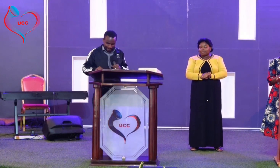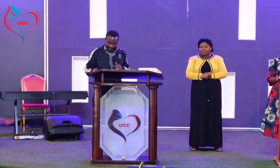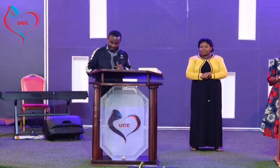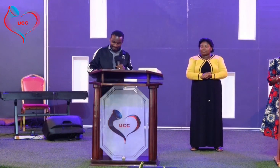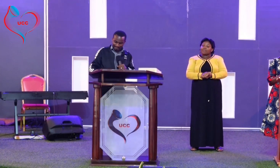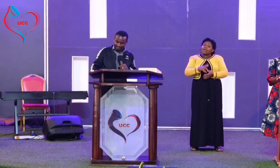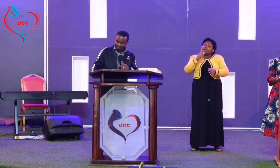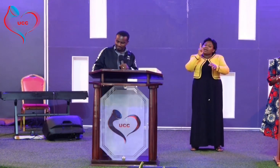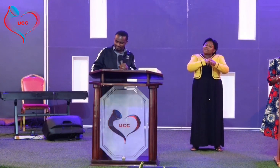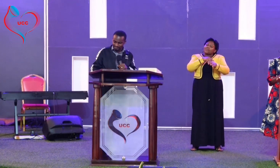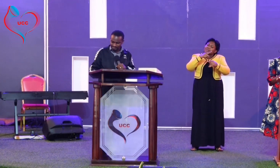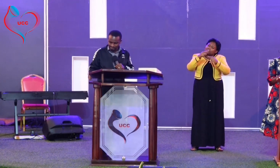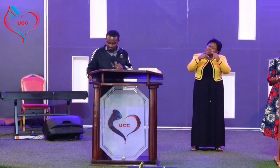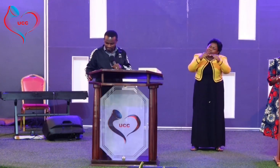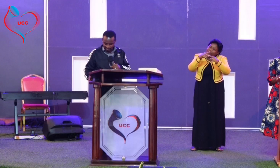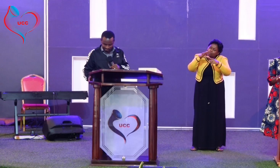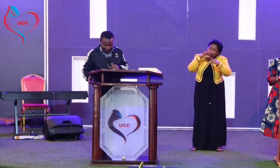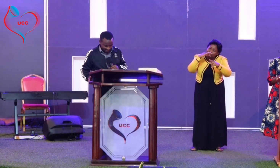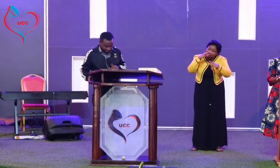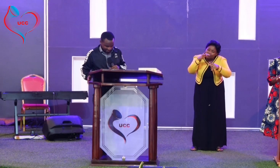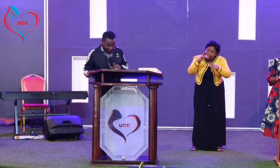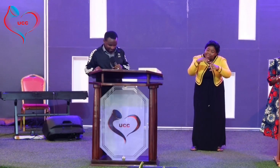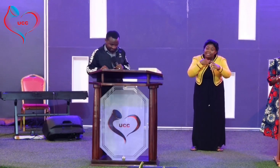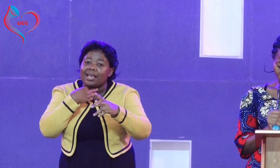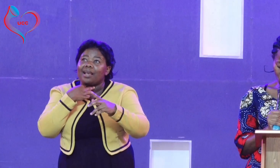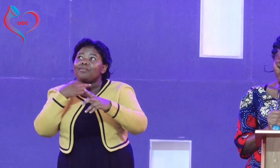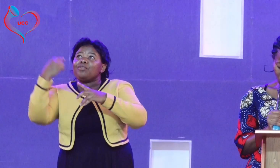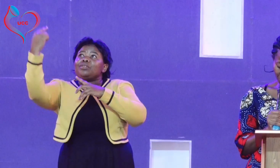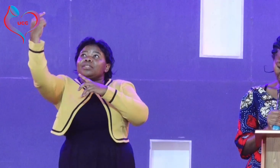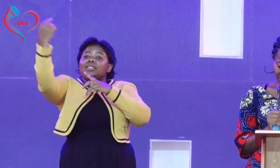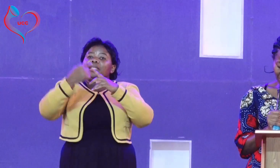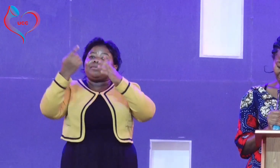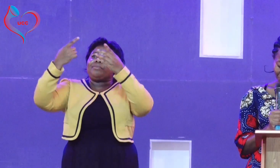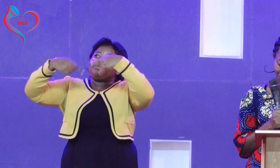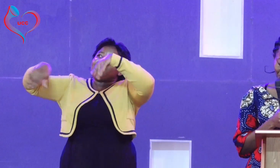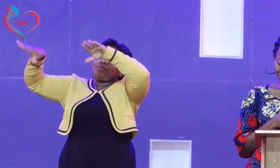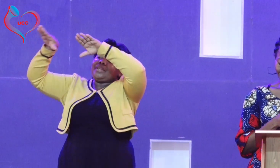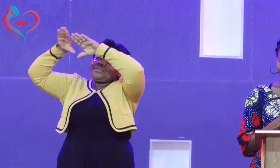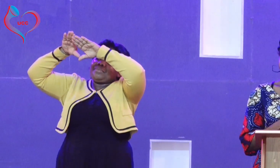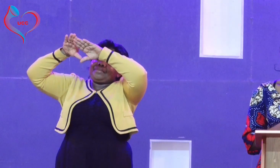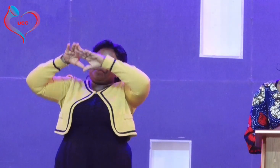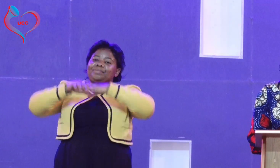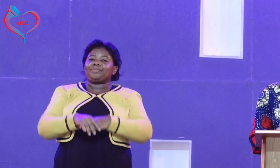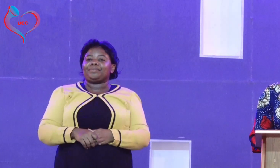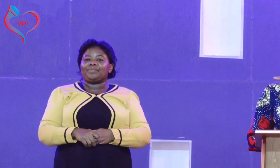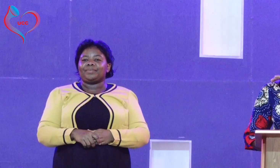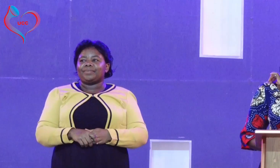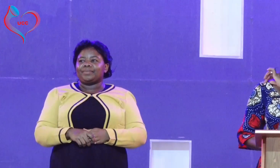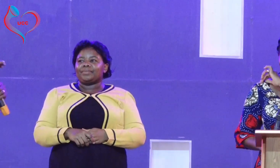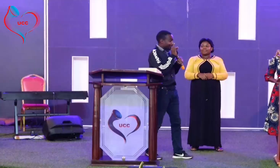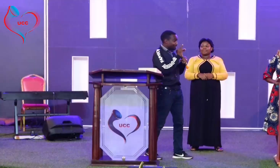nga chichari mukamwa kakabaka. Edobo zineri gwanga liva mugulu. Indako. Autosokotende kukuleta